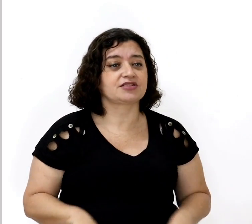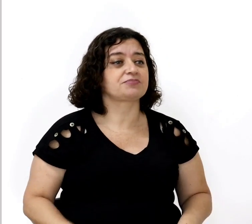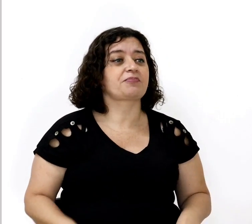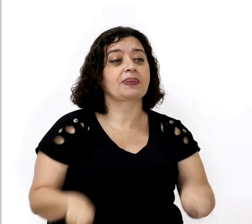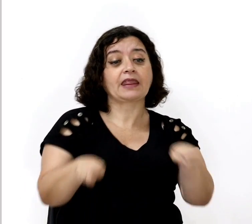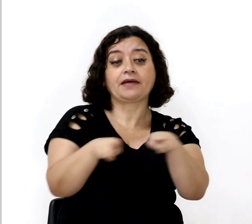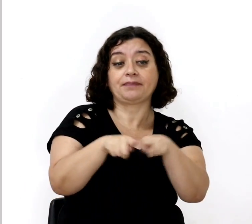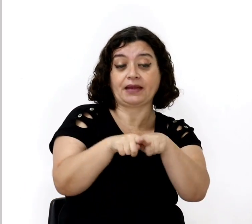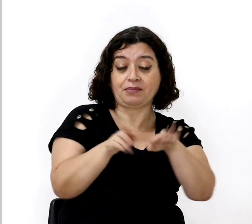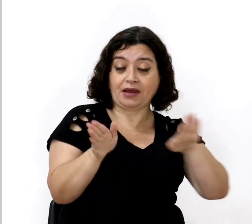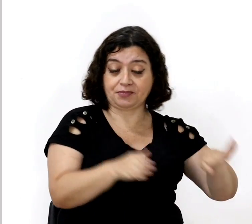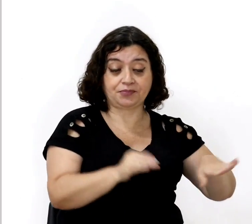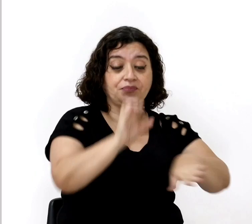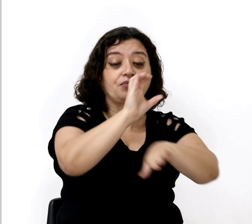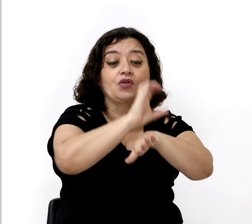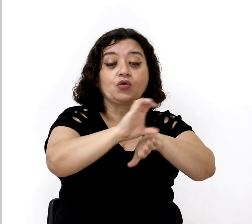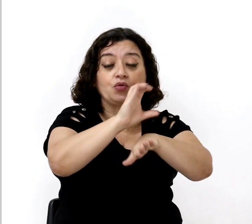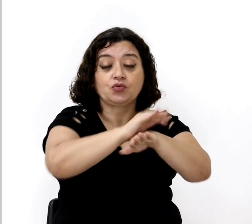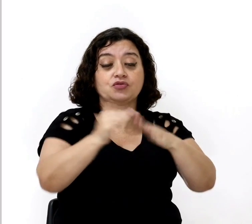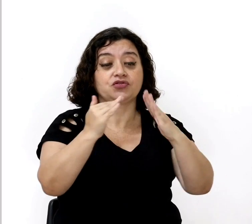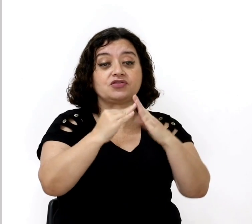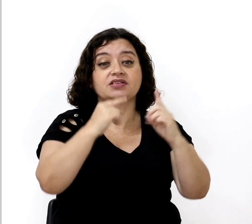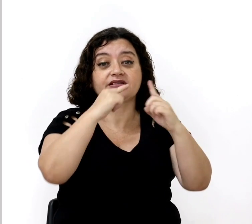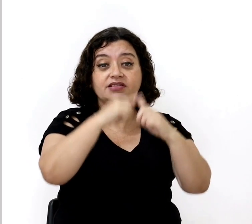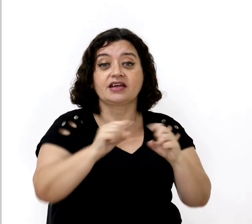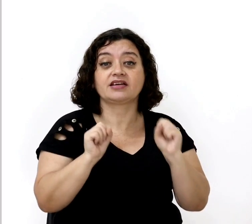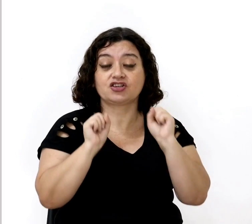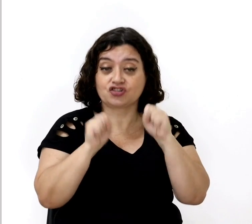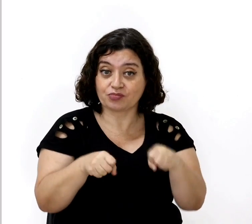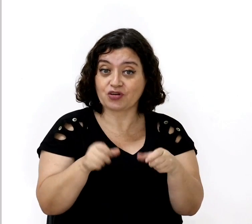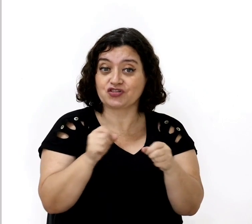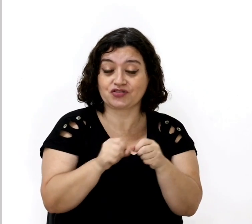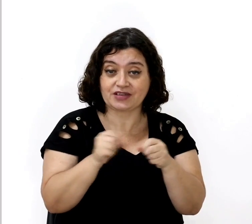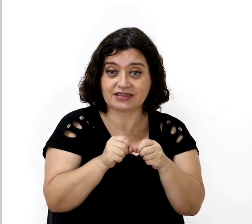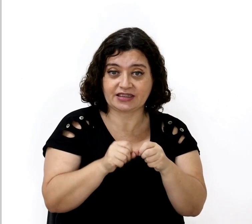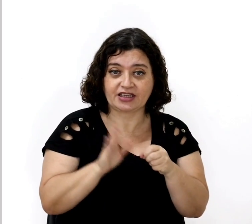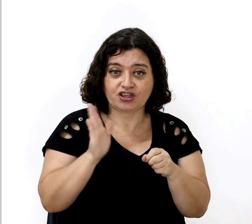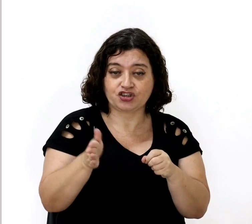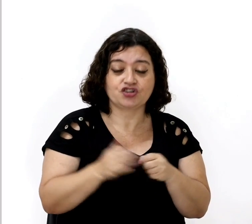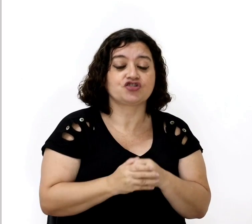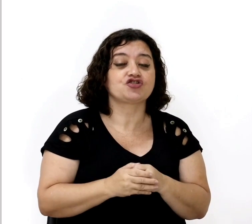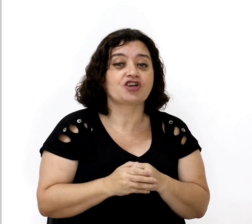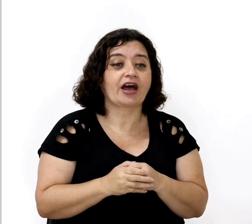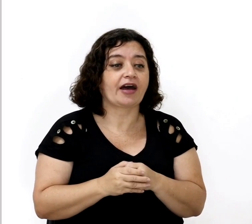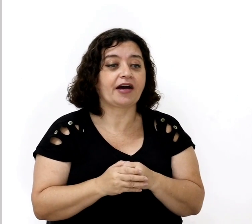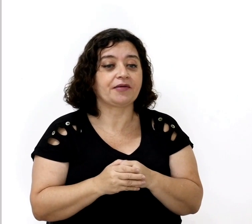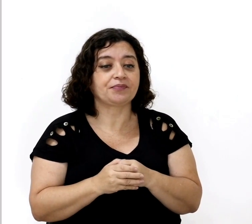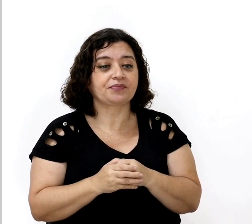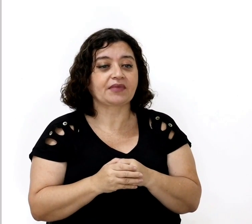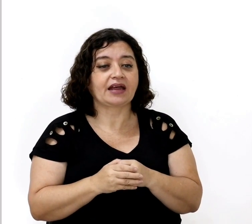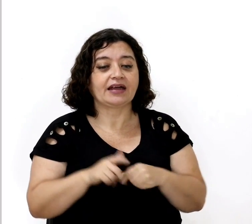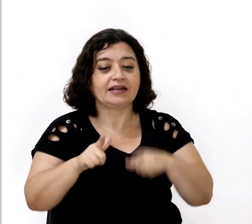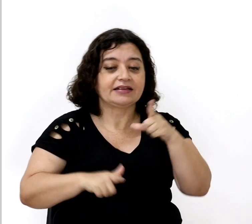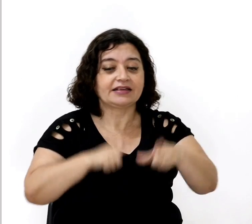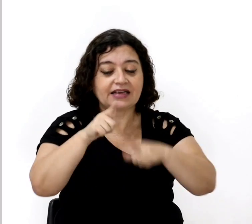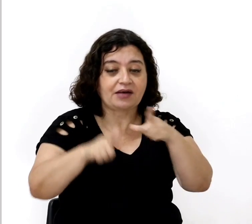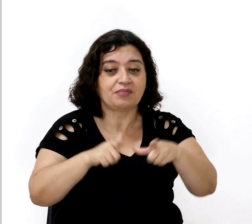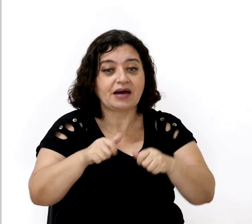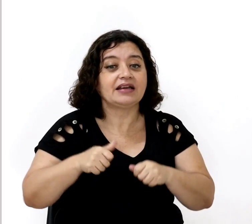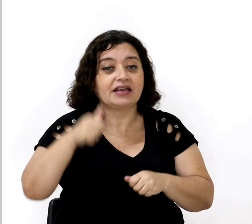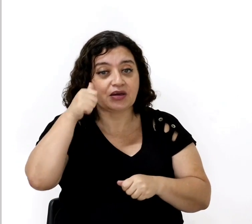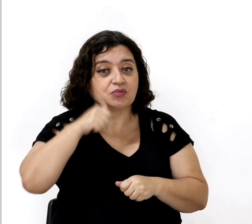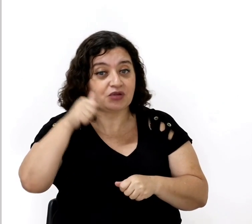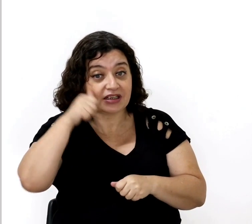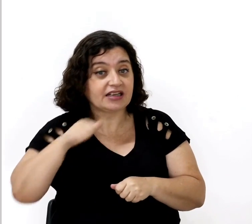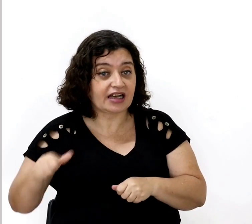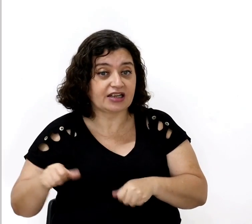que a igreja pode dar. Eu já trabalhei em alguns ministérios de mulheres que as irmãs oferecem curso gratuito de